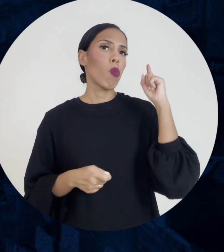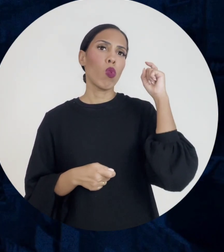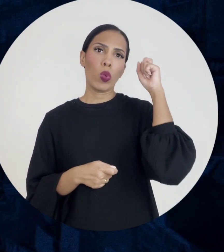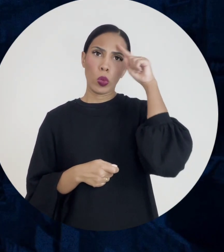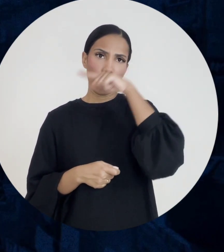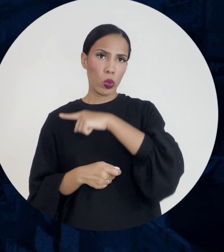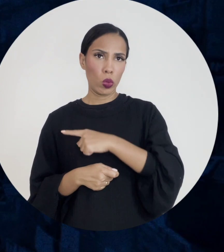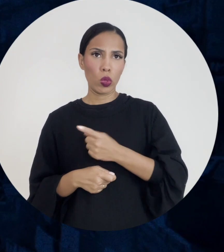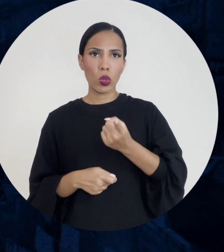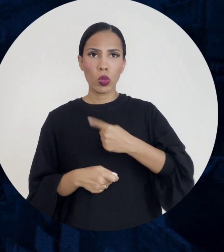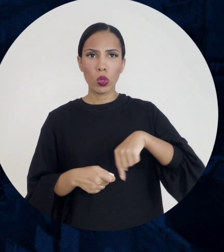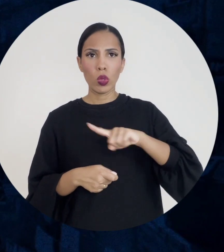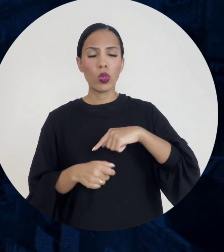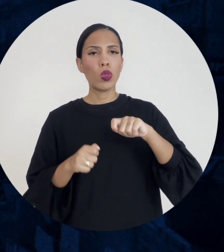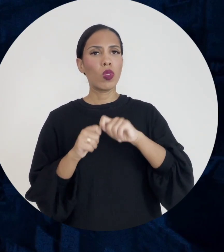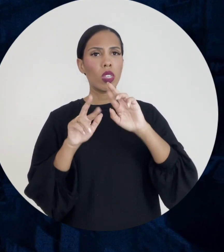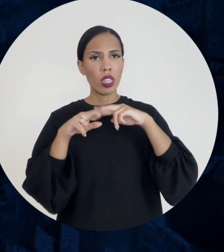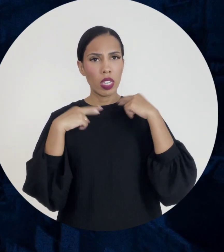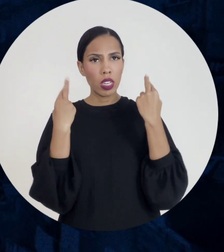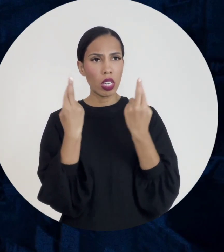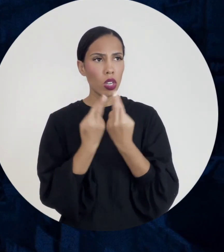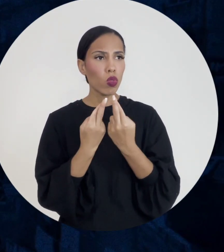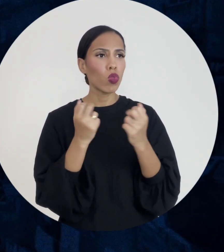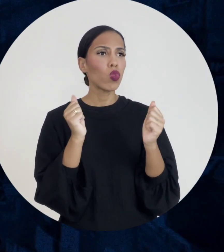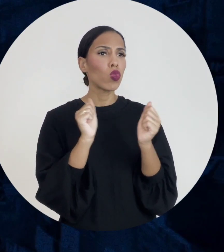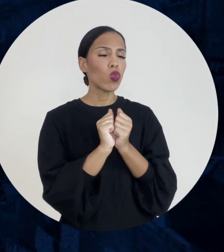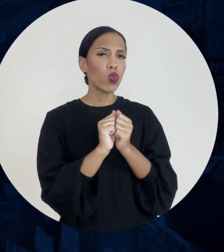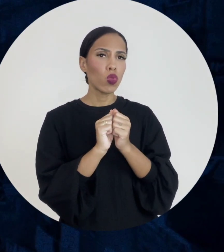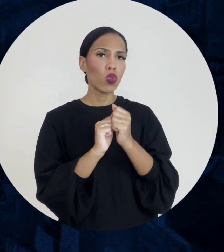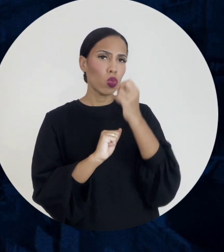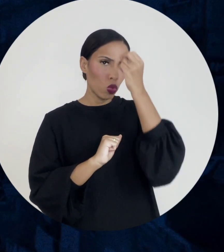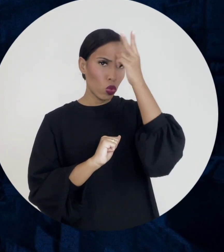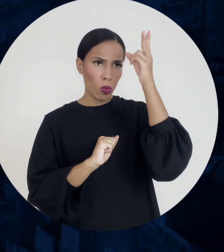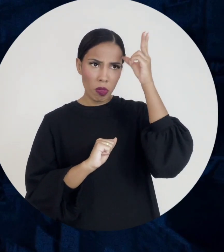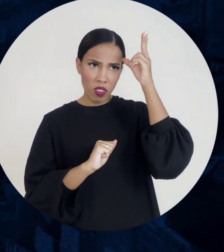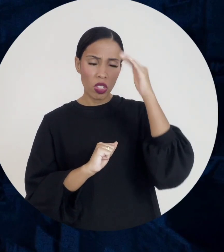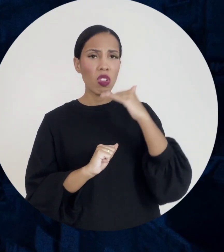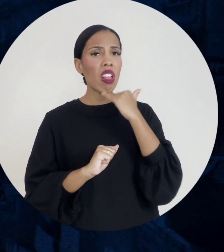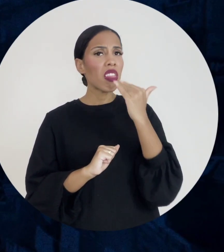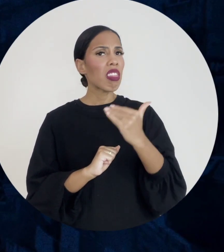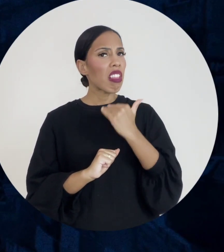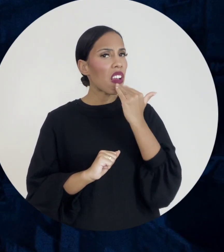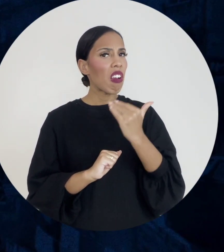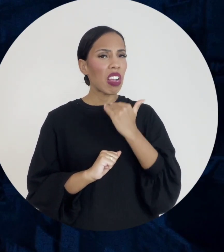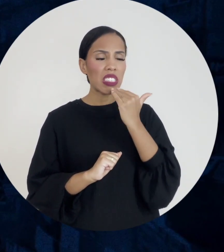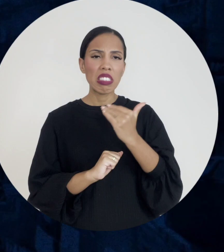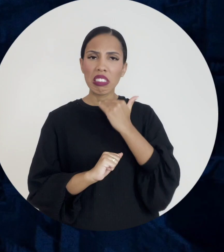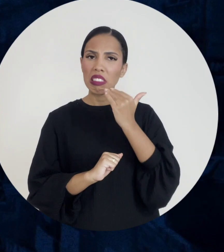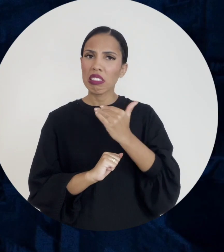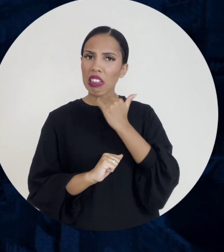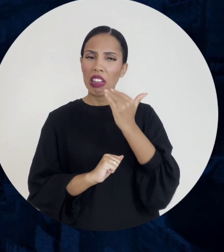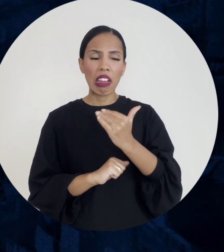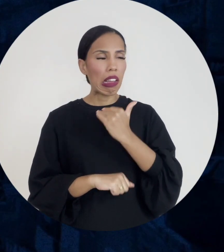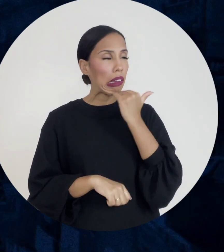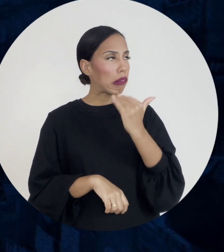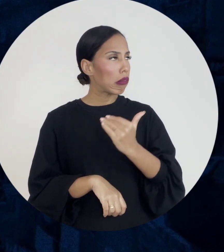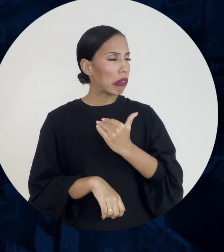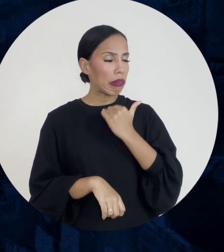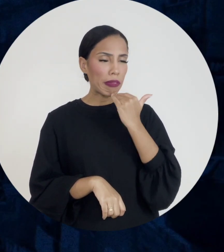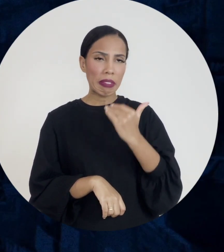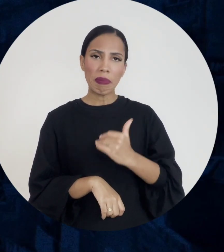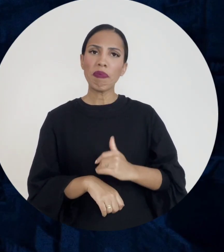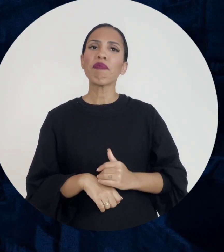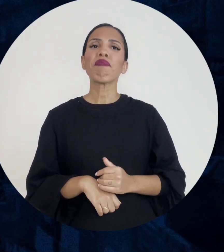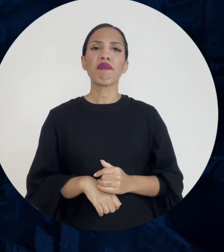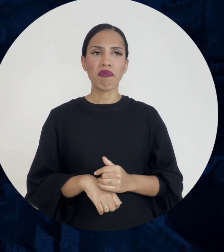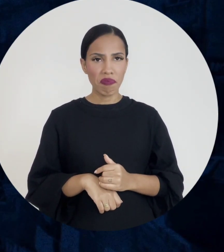difícil. A gente fez reuniões com o pessoal da prefeitura, não adiantou. Não adiantou.